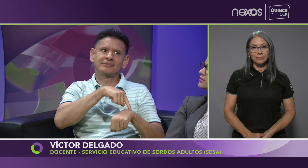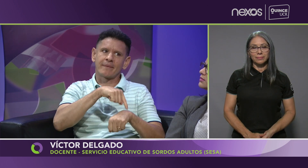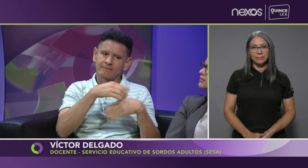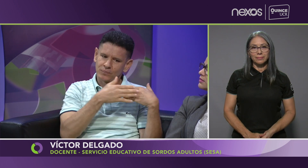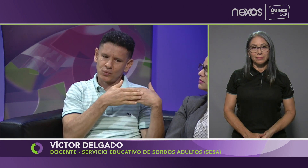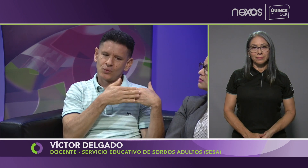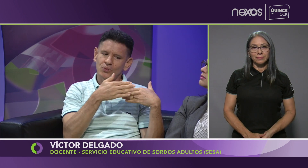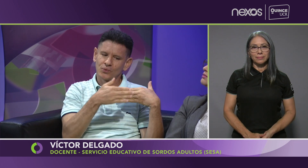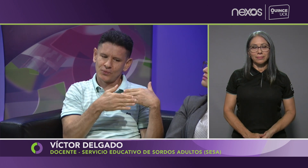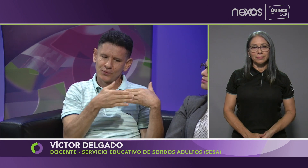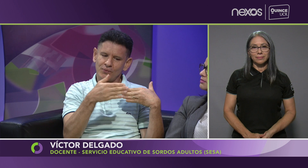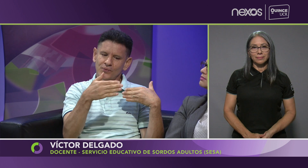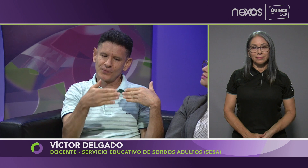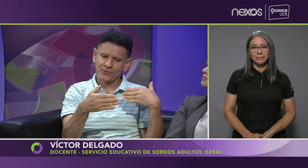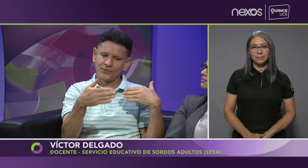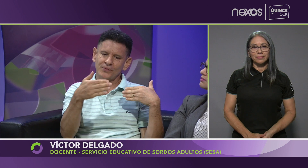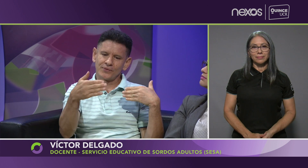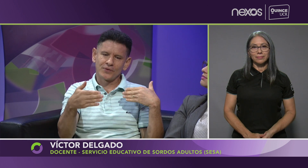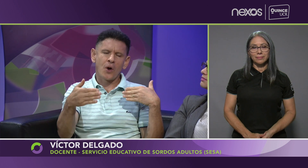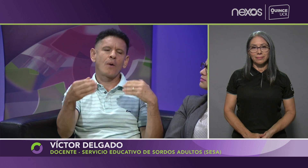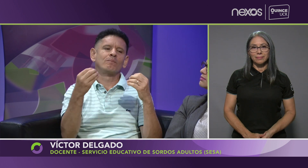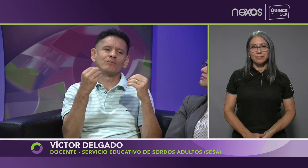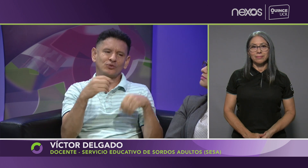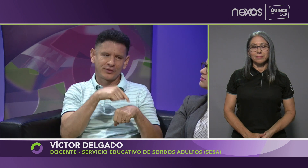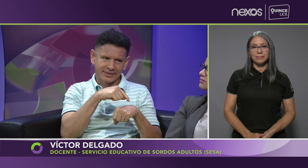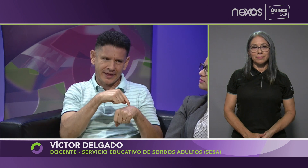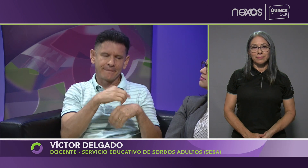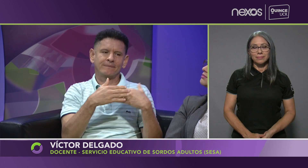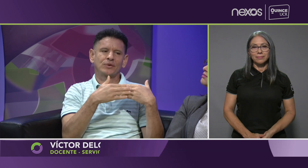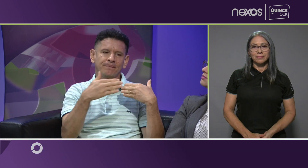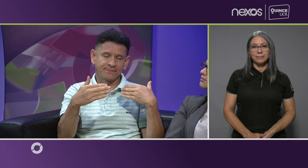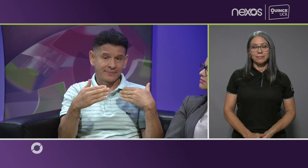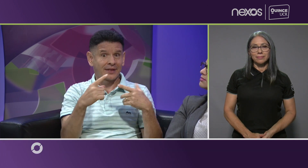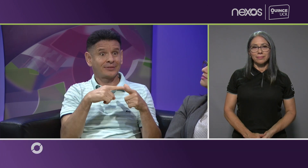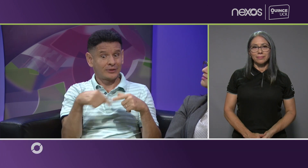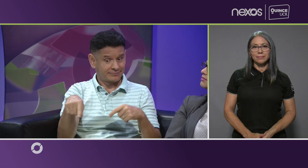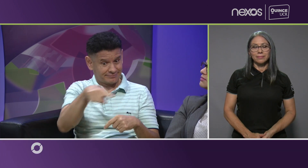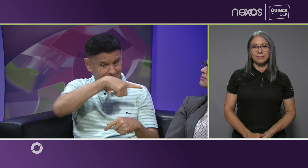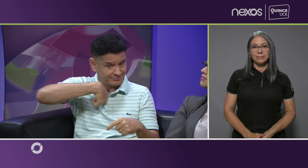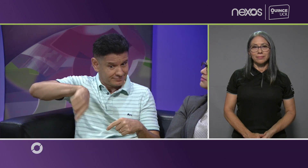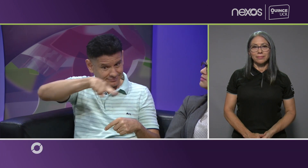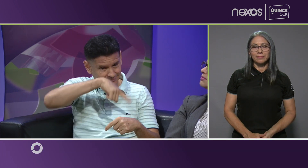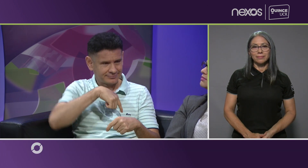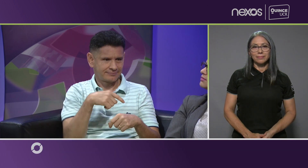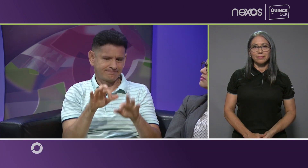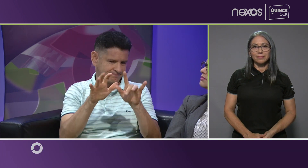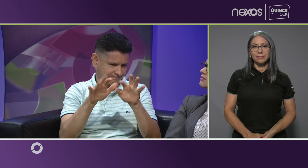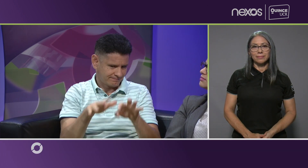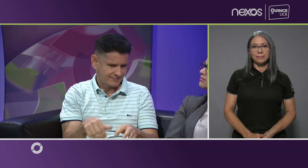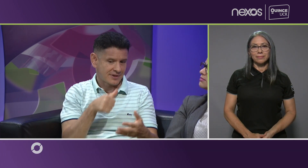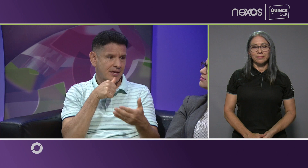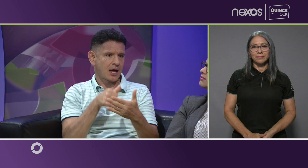Y esa insistencia fue por muchísimo tiempo pidiendo la atención.